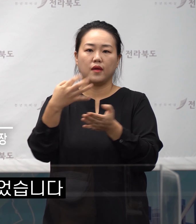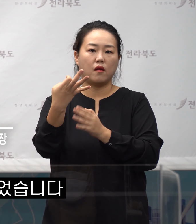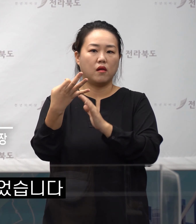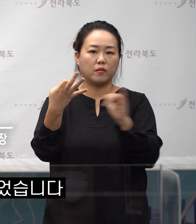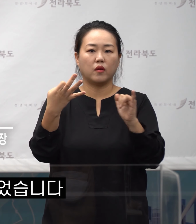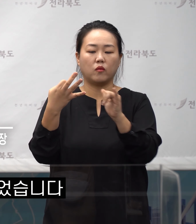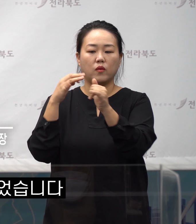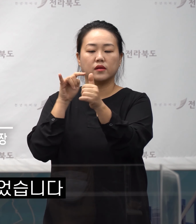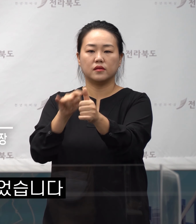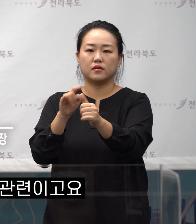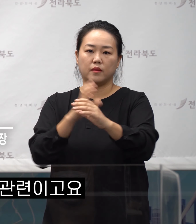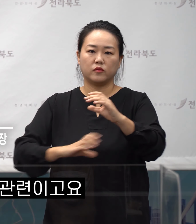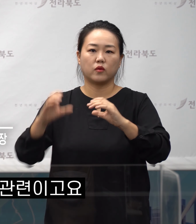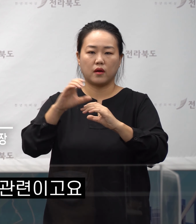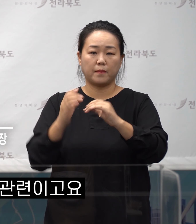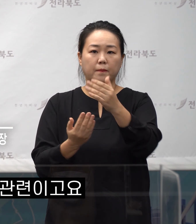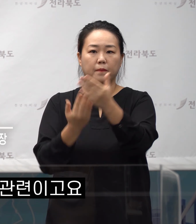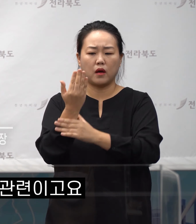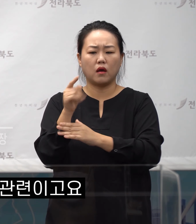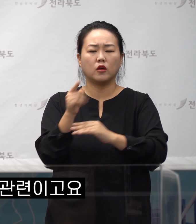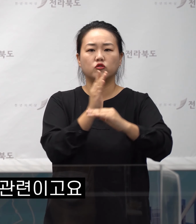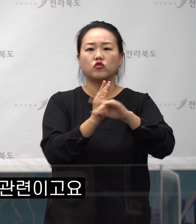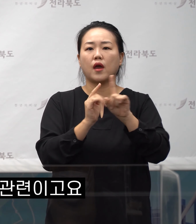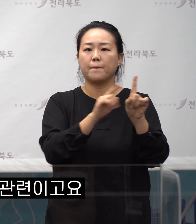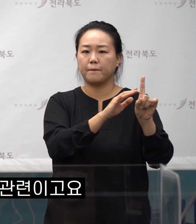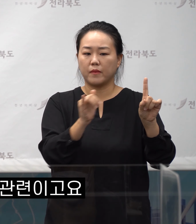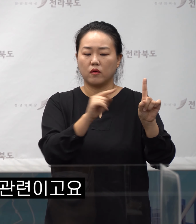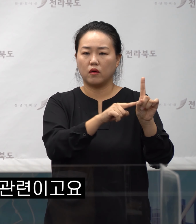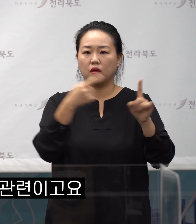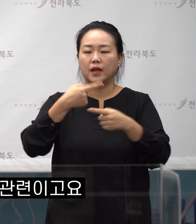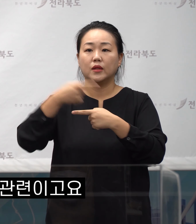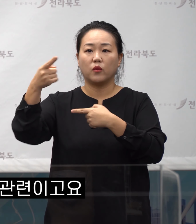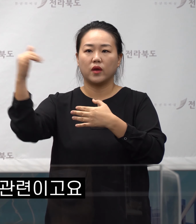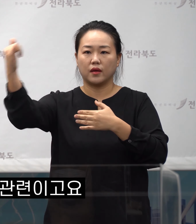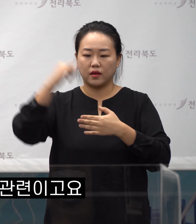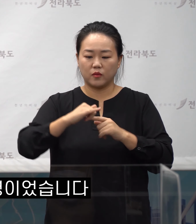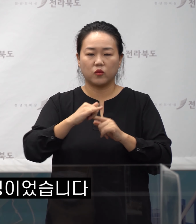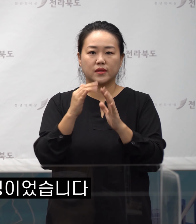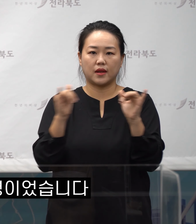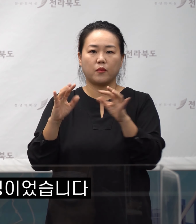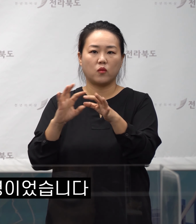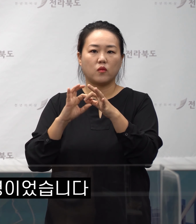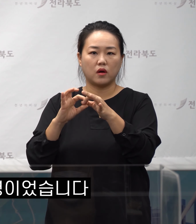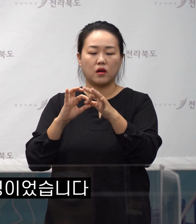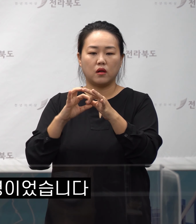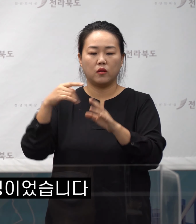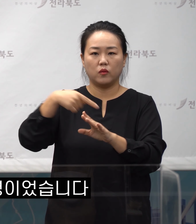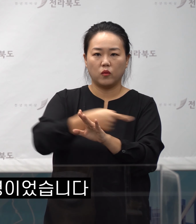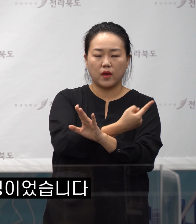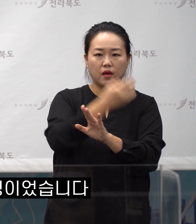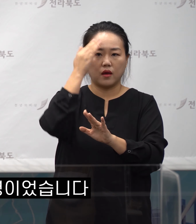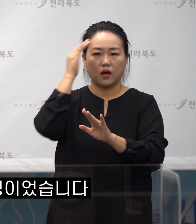14명의 확진자가 있었습니다. 그 중에 한 명은 해외 입국 관련이고요. 나머지